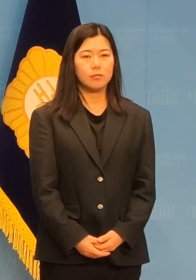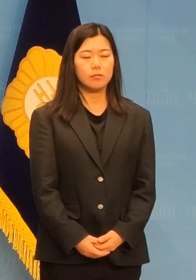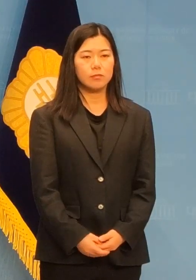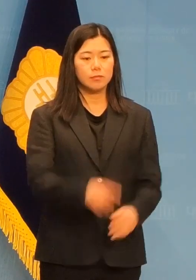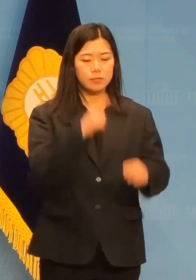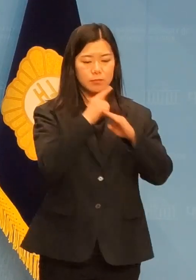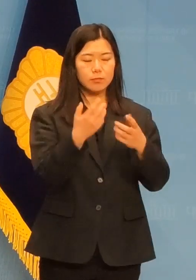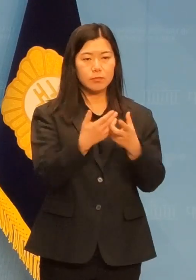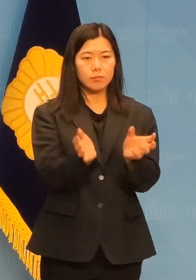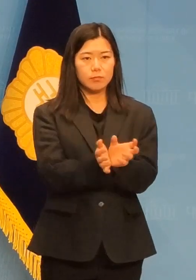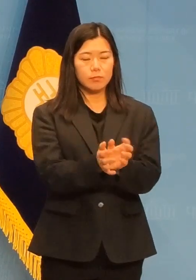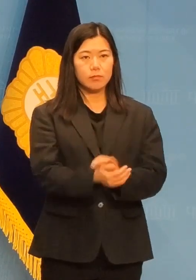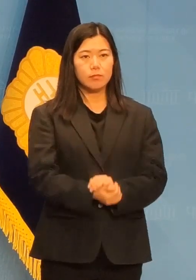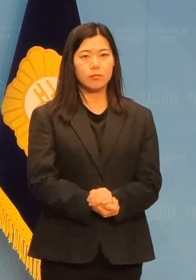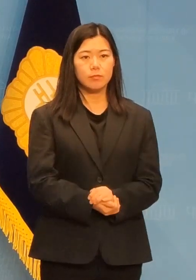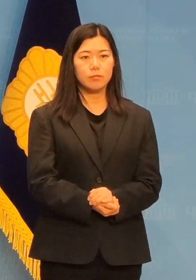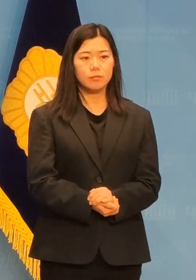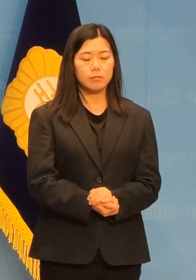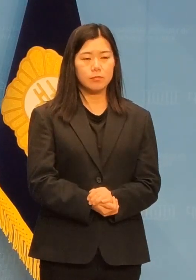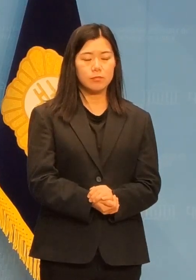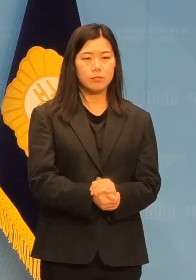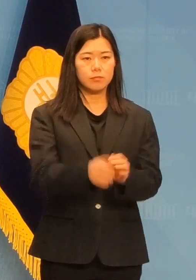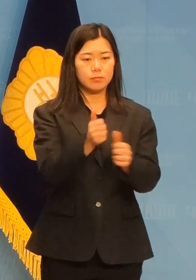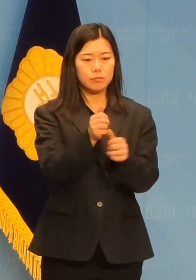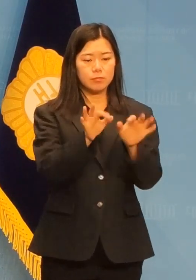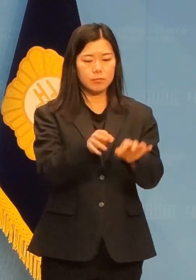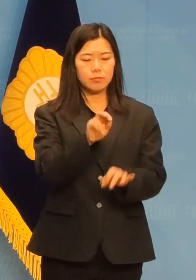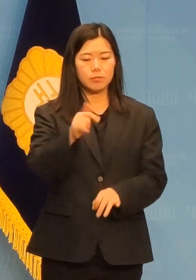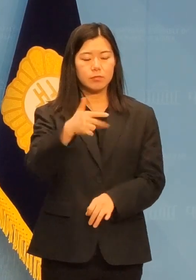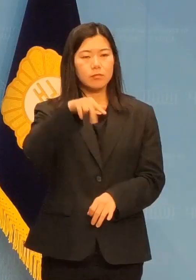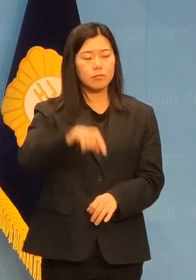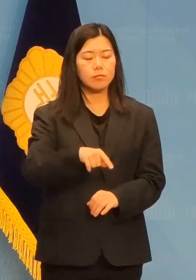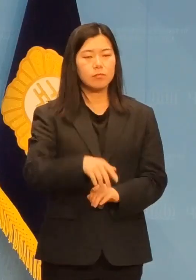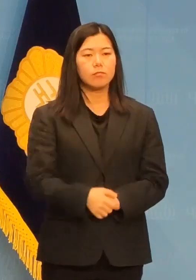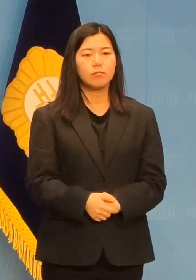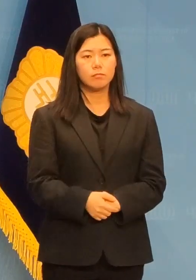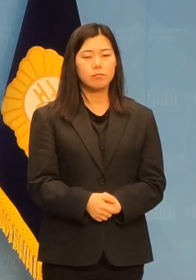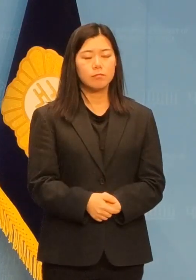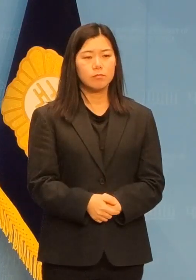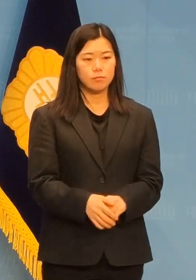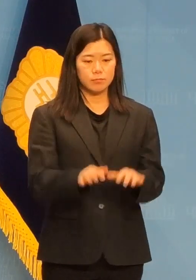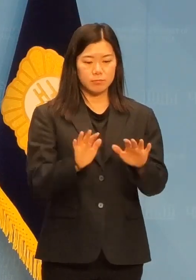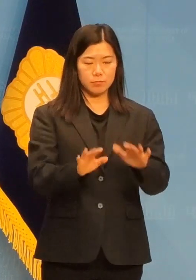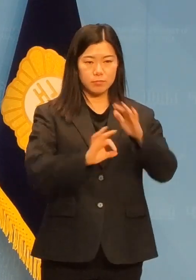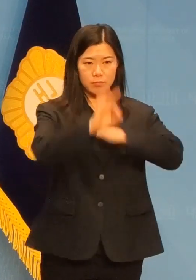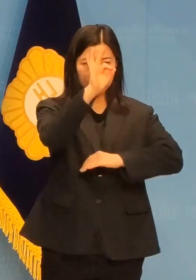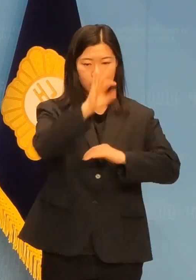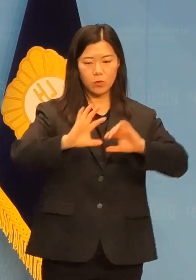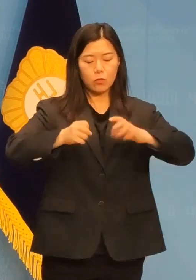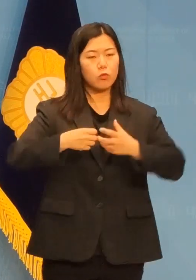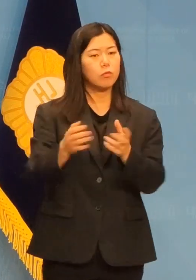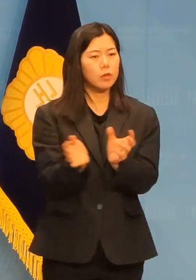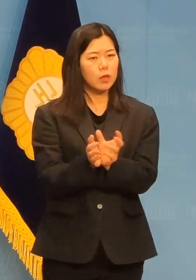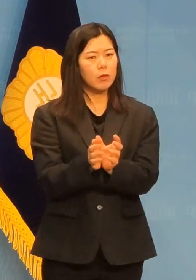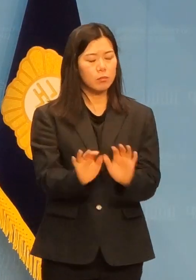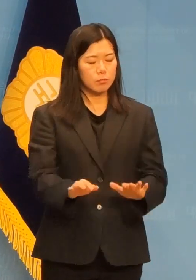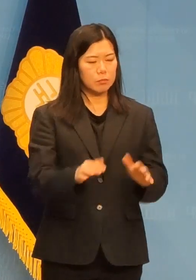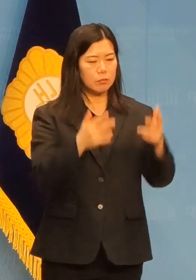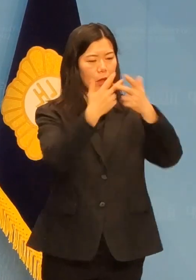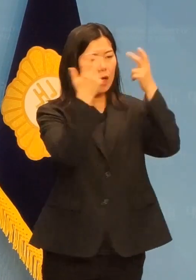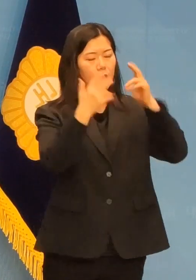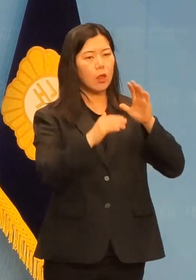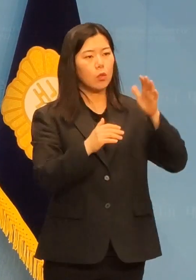예, 더불어민주당 선임 부대변인 김민주입니다. 오늘 오전 국민의힘의 이재명